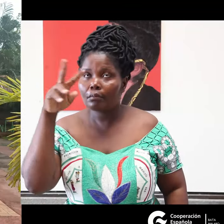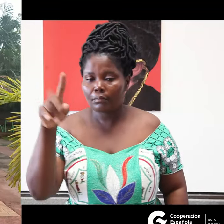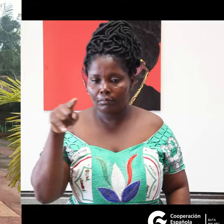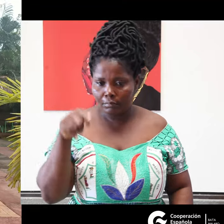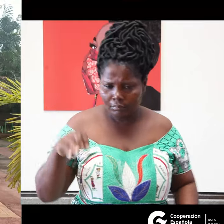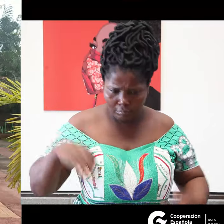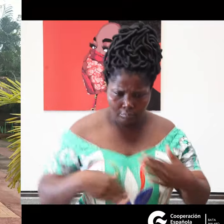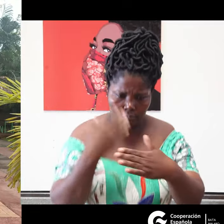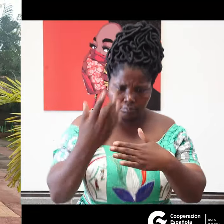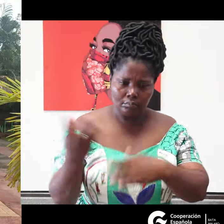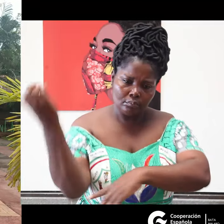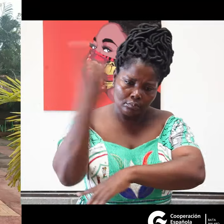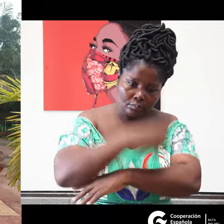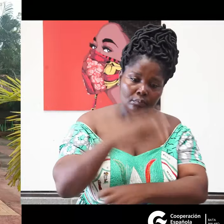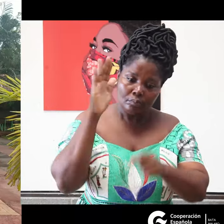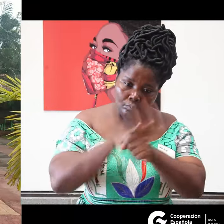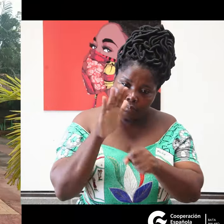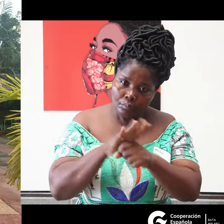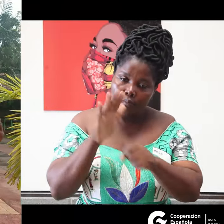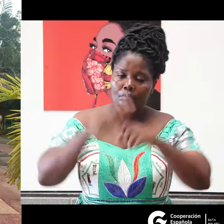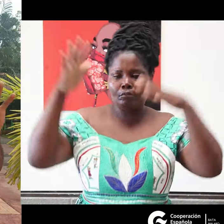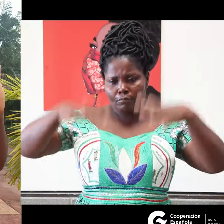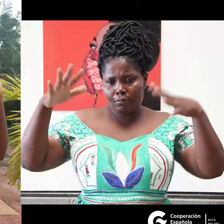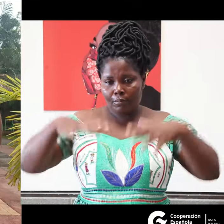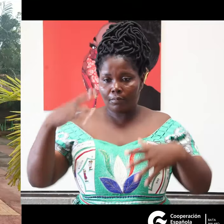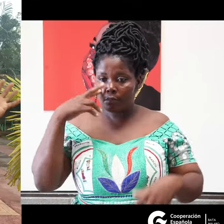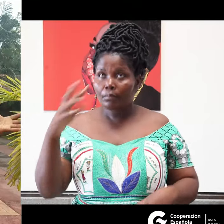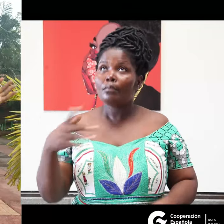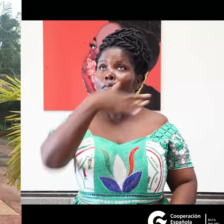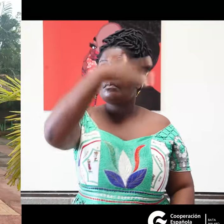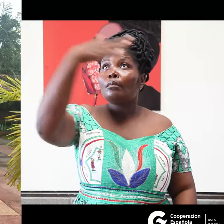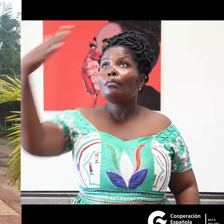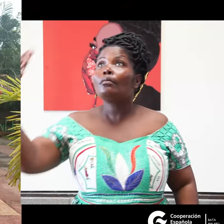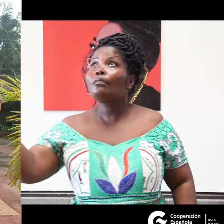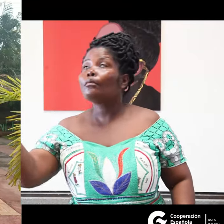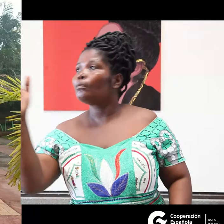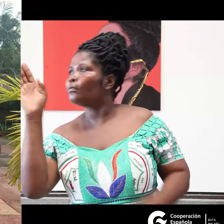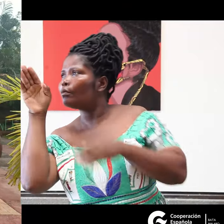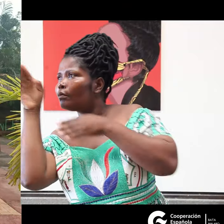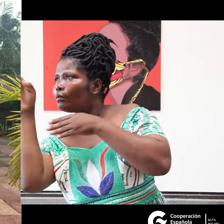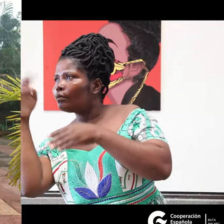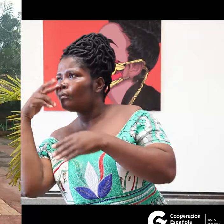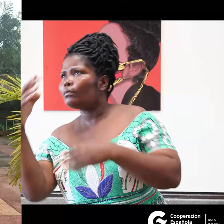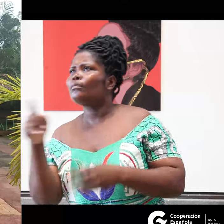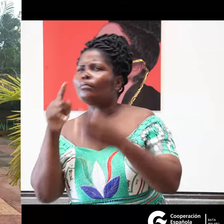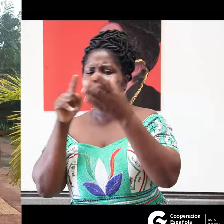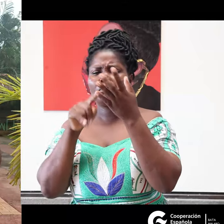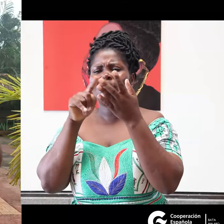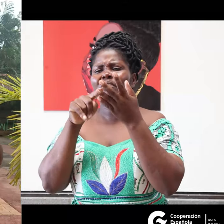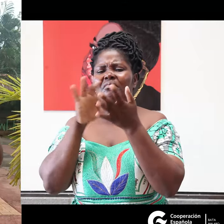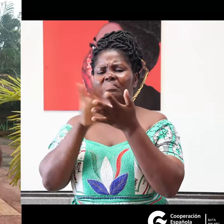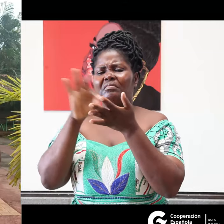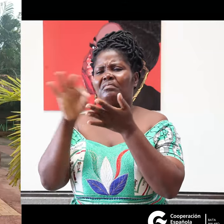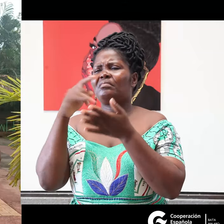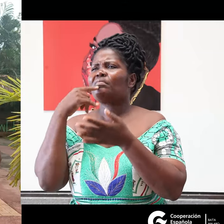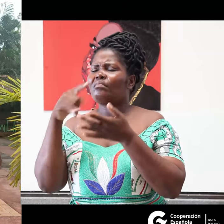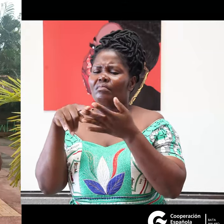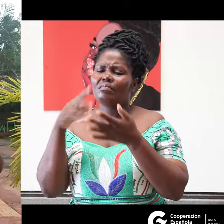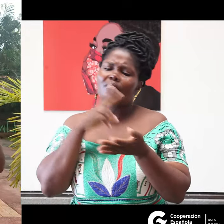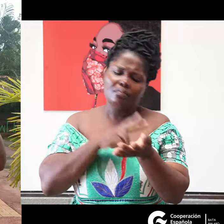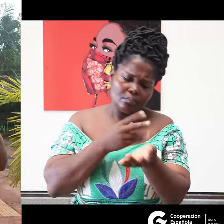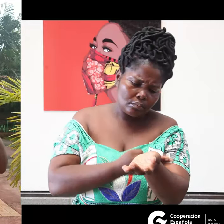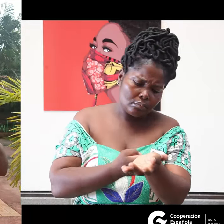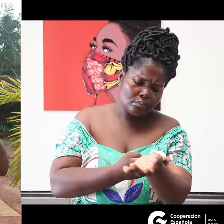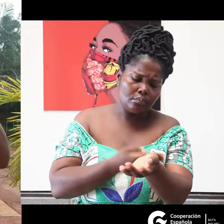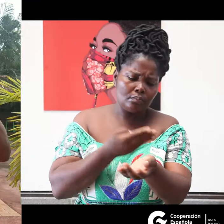vemos después de un día de mucha lluvia, ¿no? Luego vemos el arco iris ahí en el fondo y contamos los colores: blanco, verde,